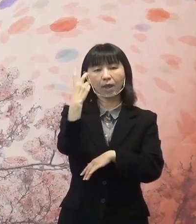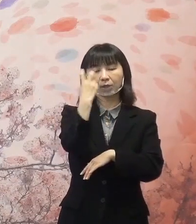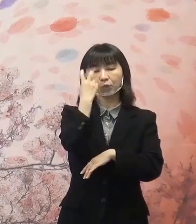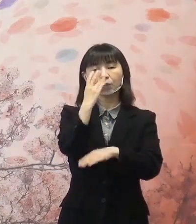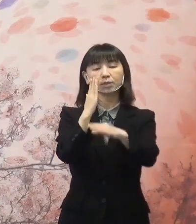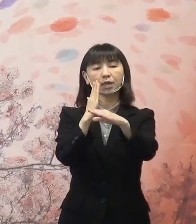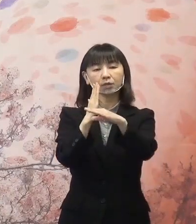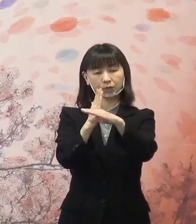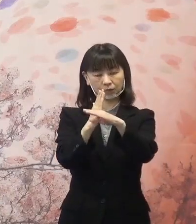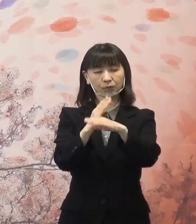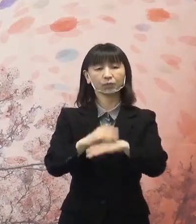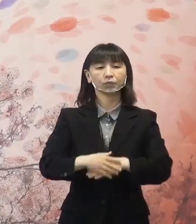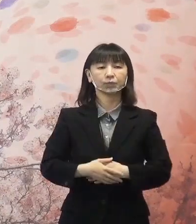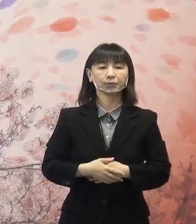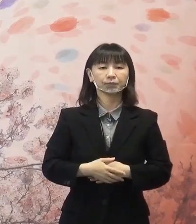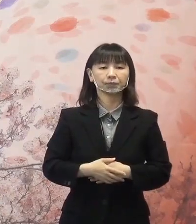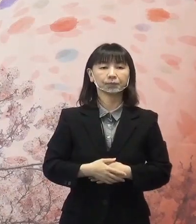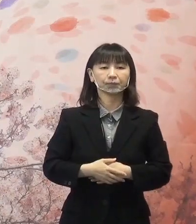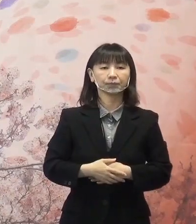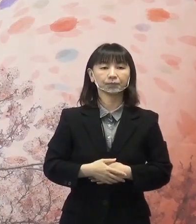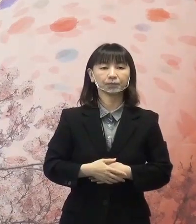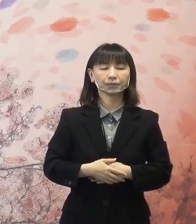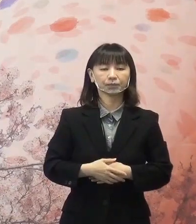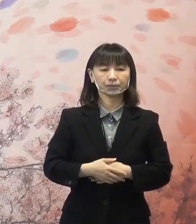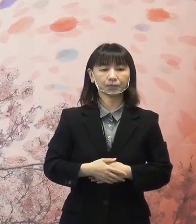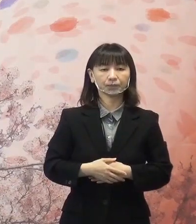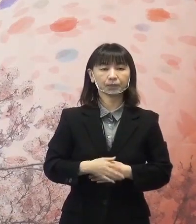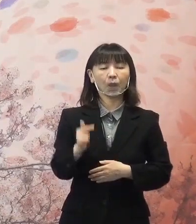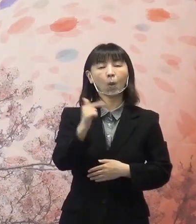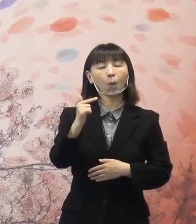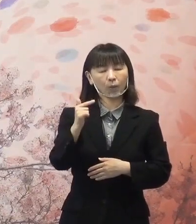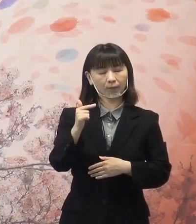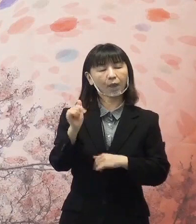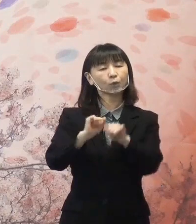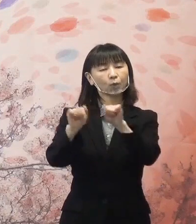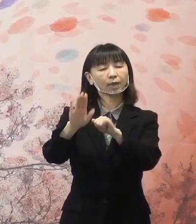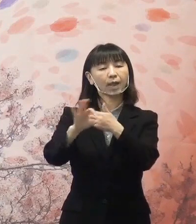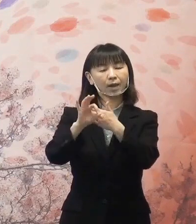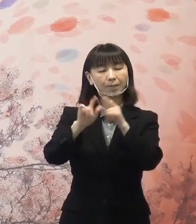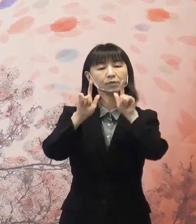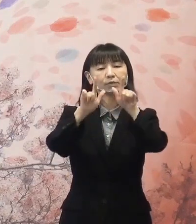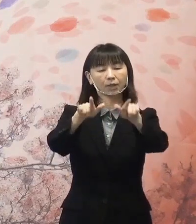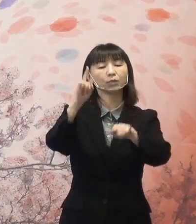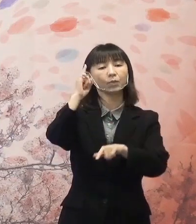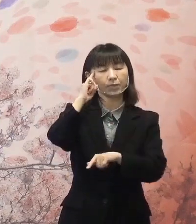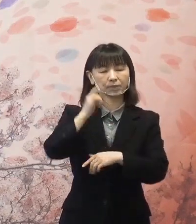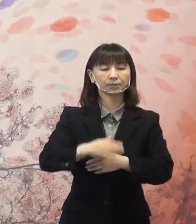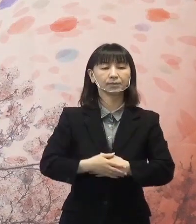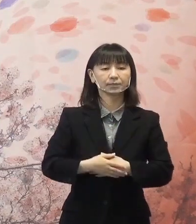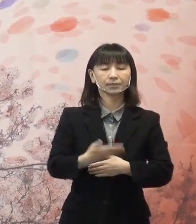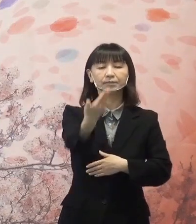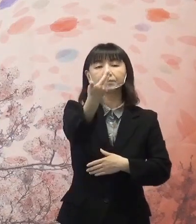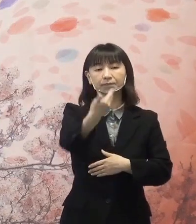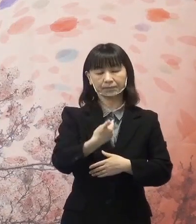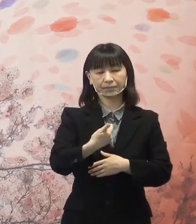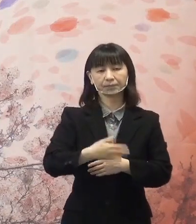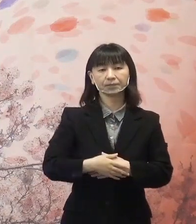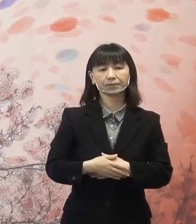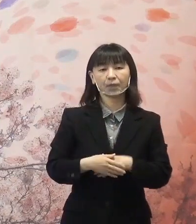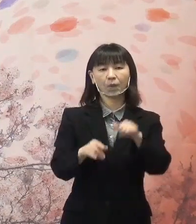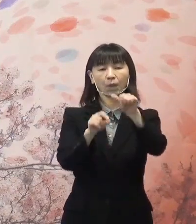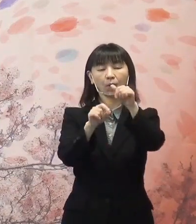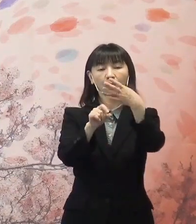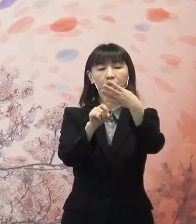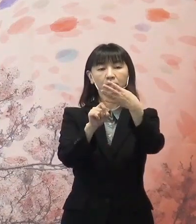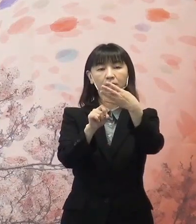ではありませんが、はい、万が一大きい動きがあればまたお伝えする機会があると思います。 この施設5月17